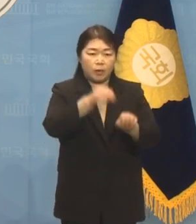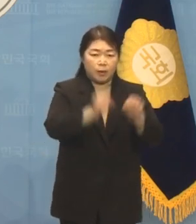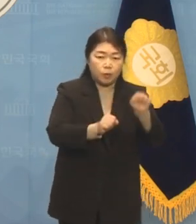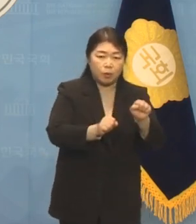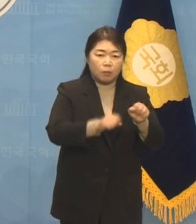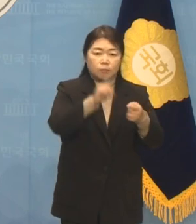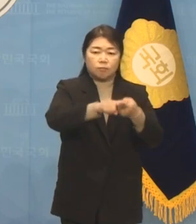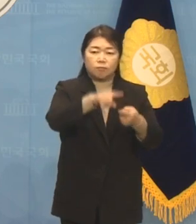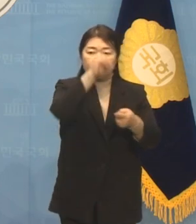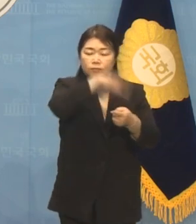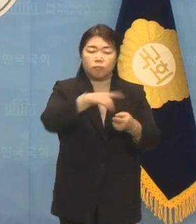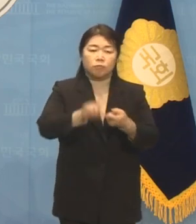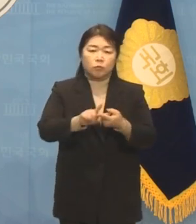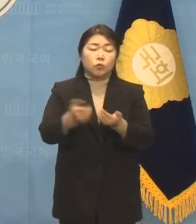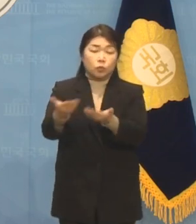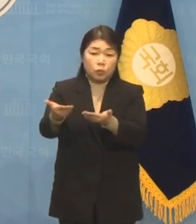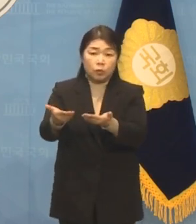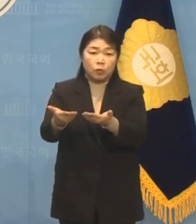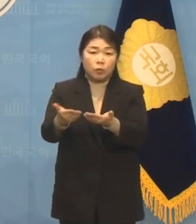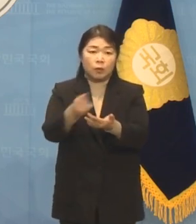행보를 묵인하고 있는 것입니까?